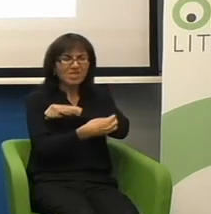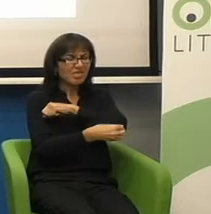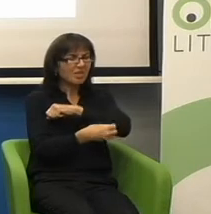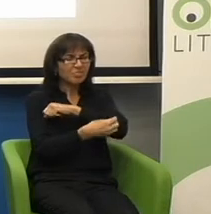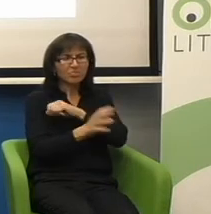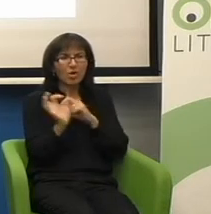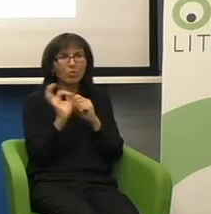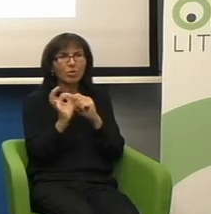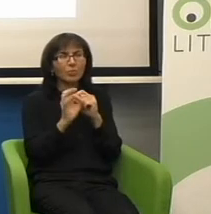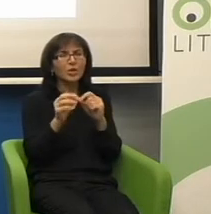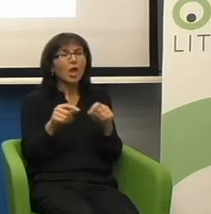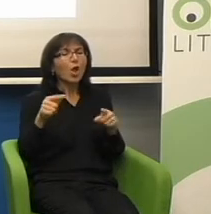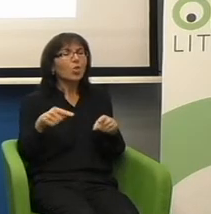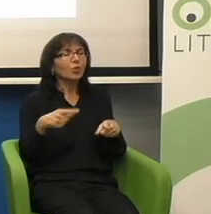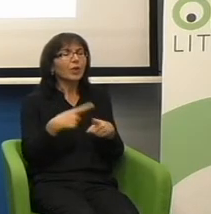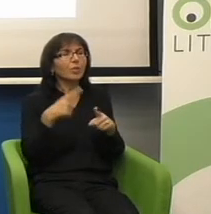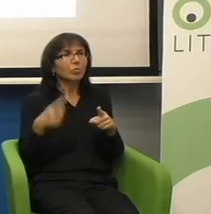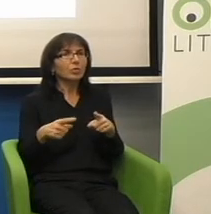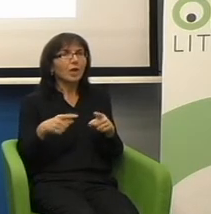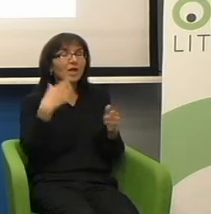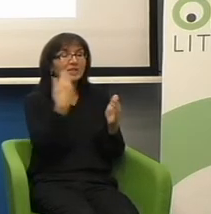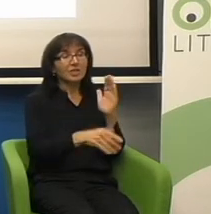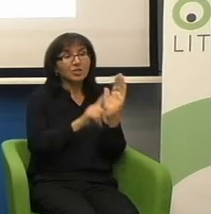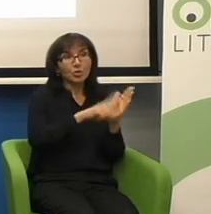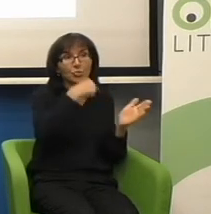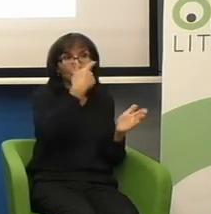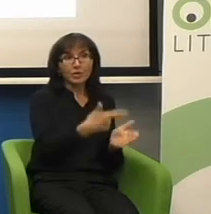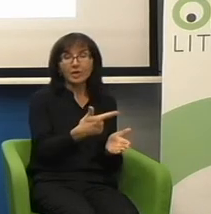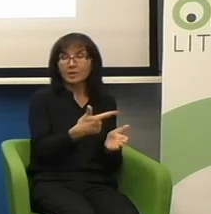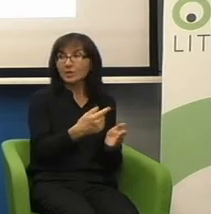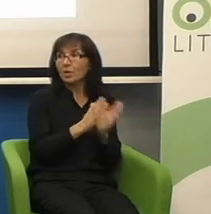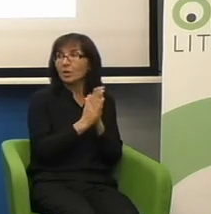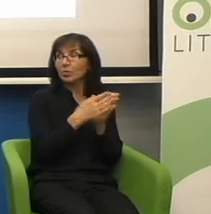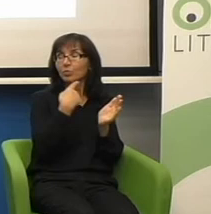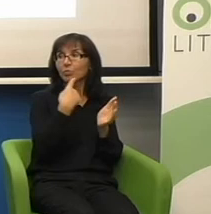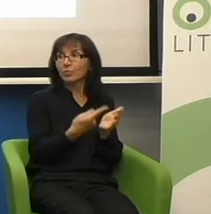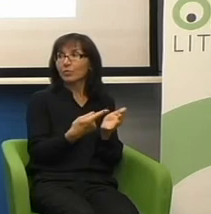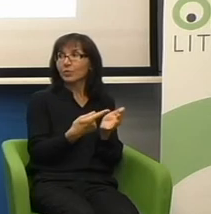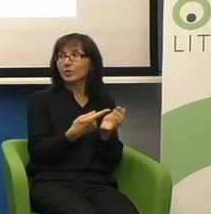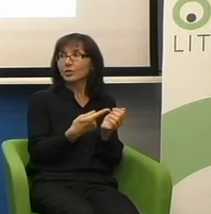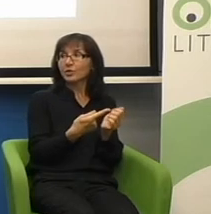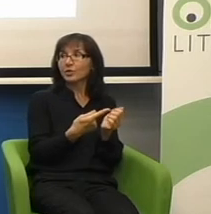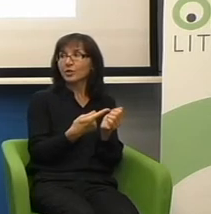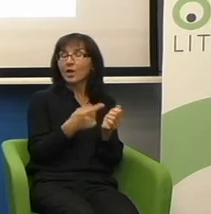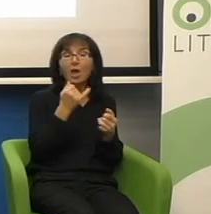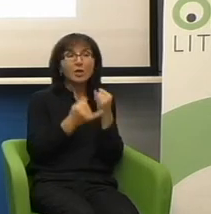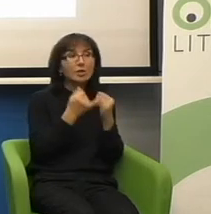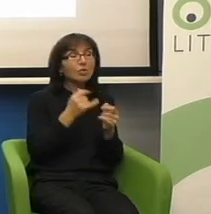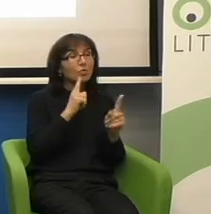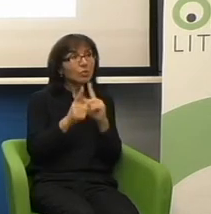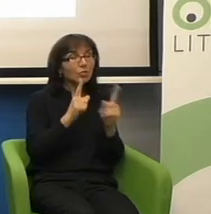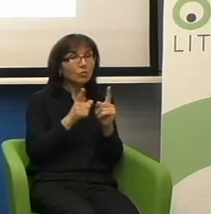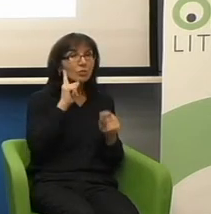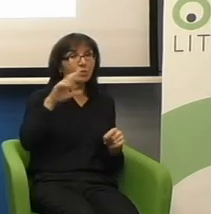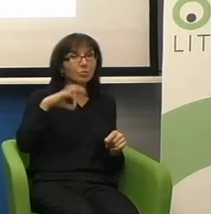pory. No ale utracili ją po raz drugi. A proszę powiedzieć, czy bo skoro rozmawialiście z synem i